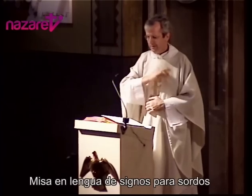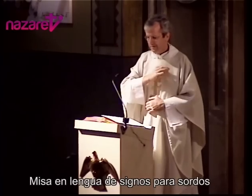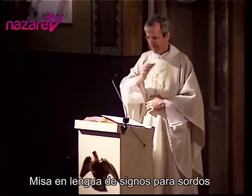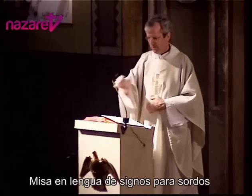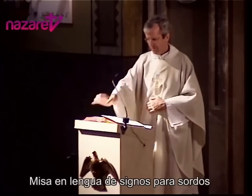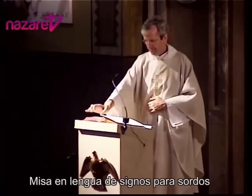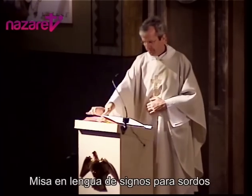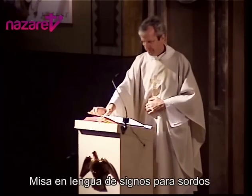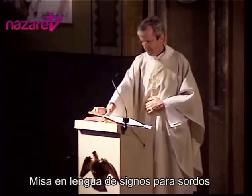ti, Señor.